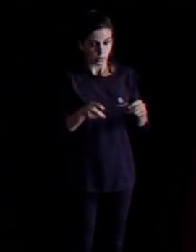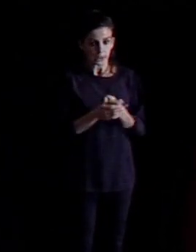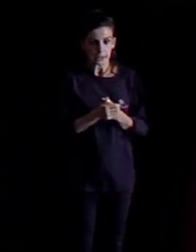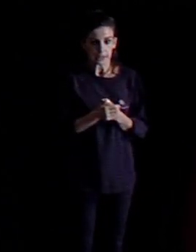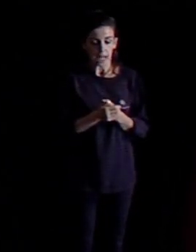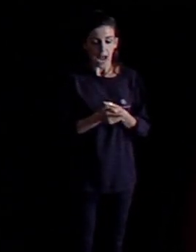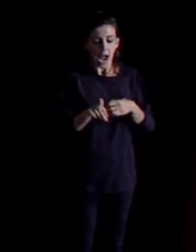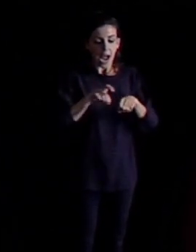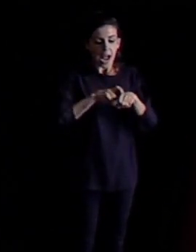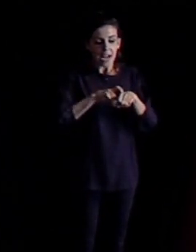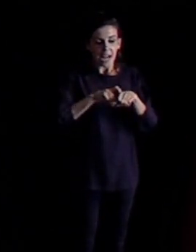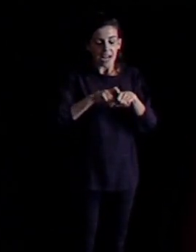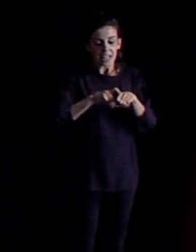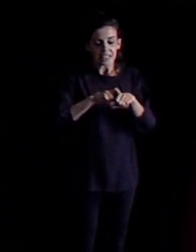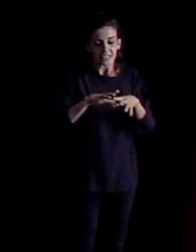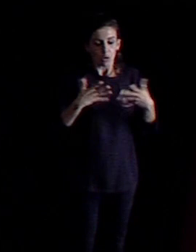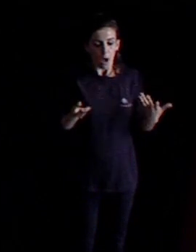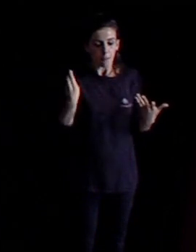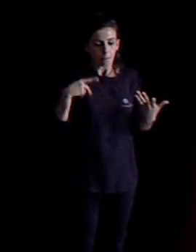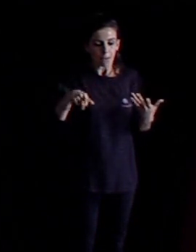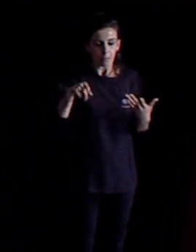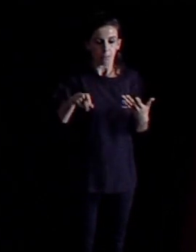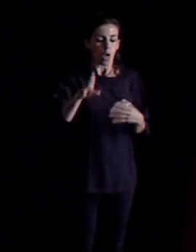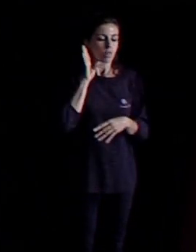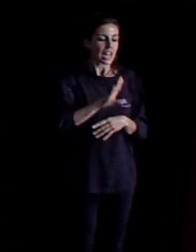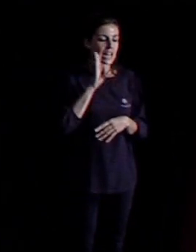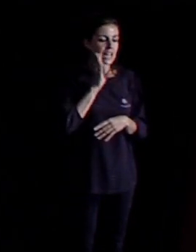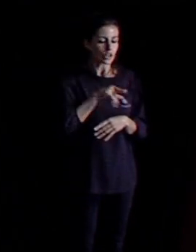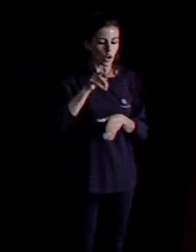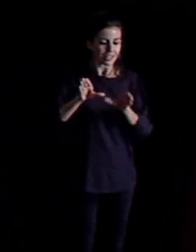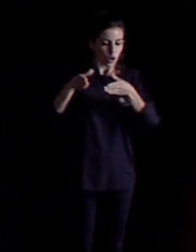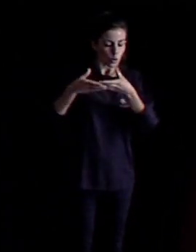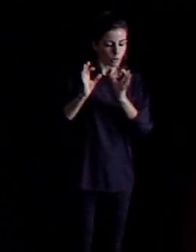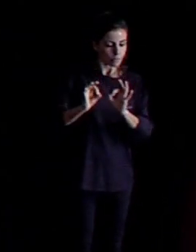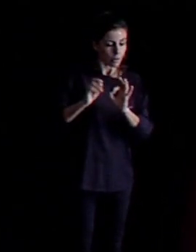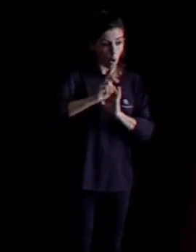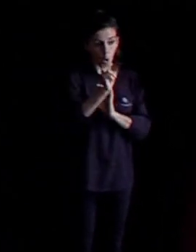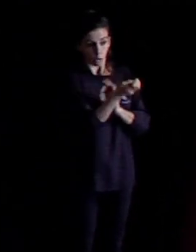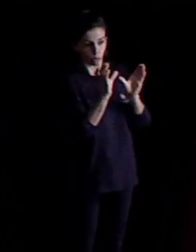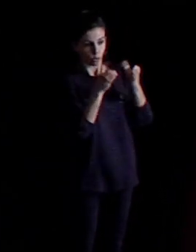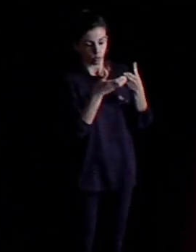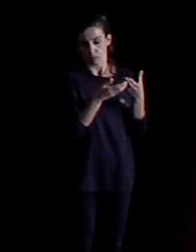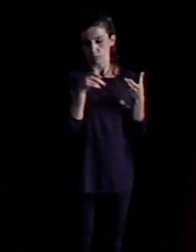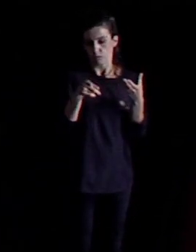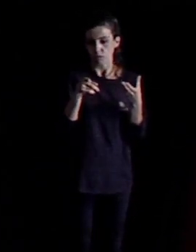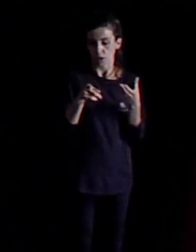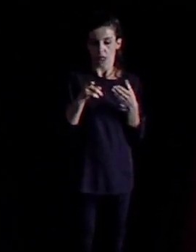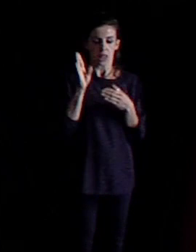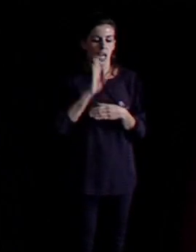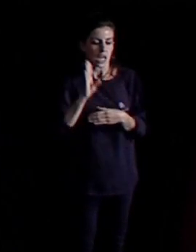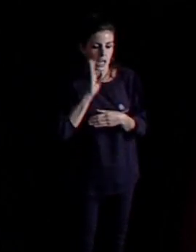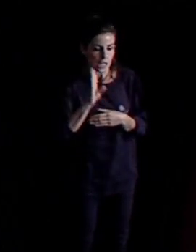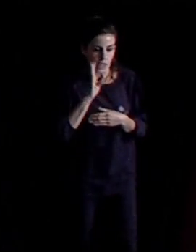¿Qué caracteriza los delitos de ese grupo específico de los otros grupos? Pues son delitos muy raros, o